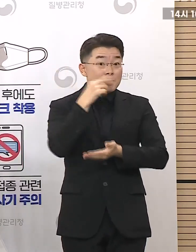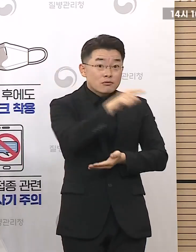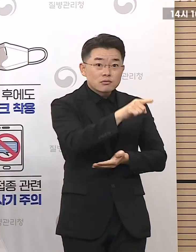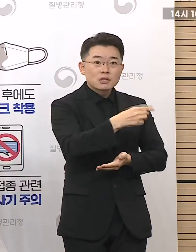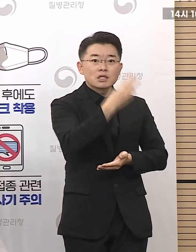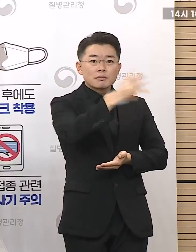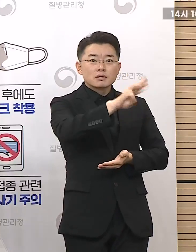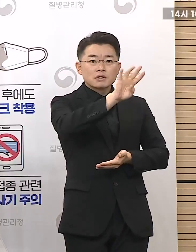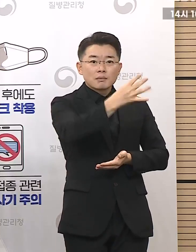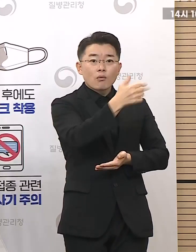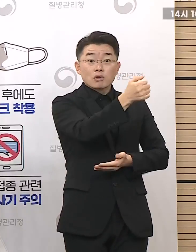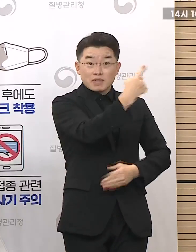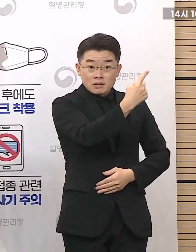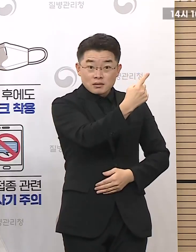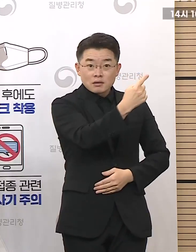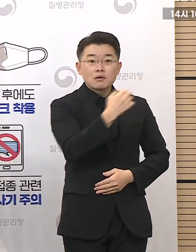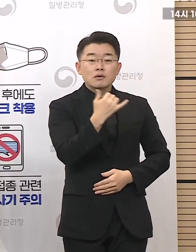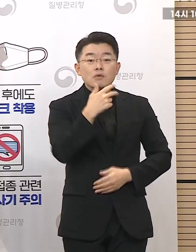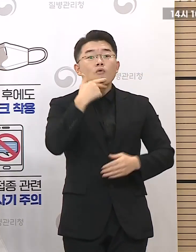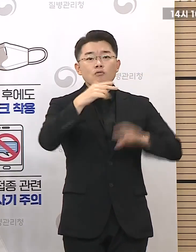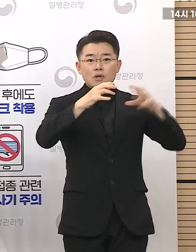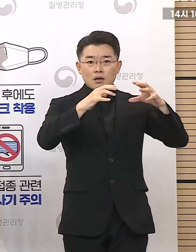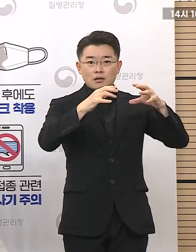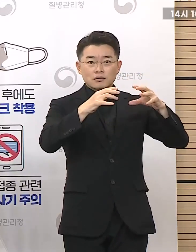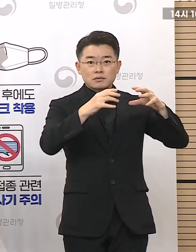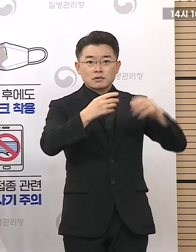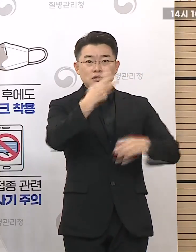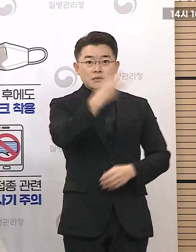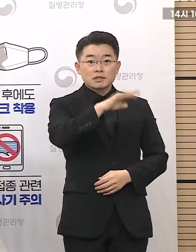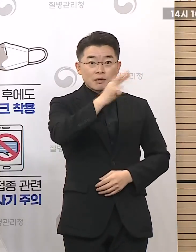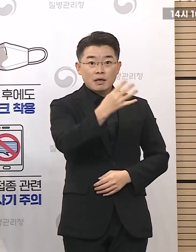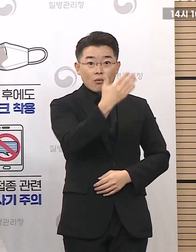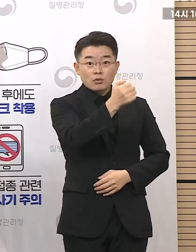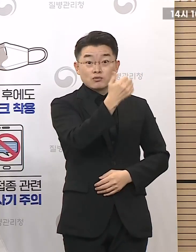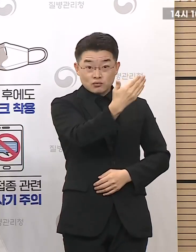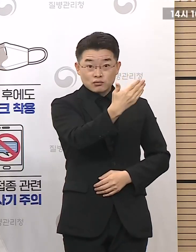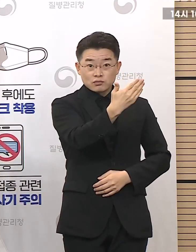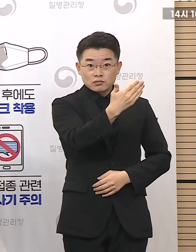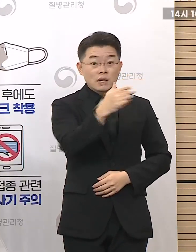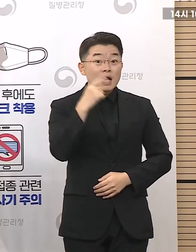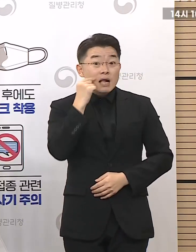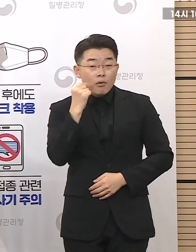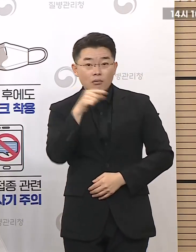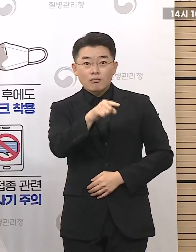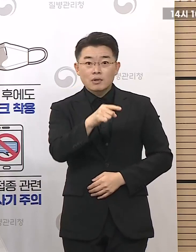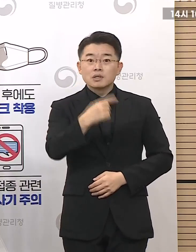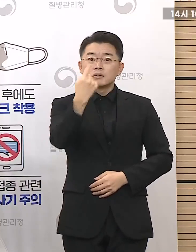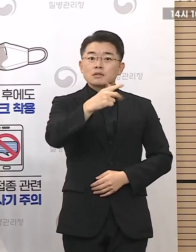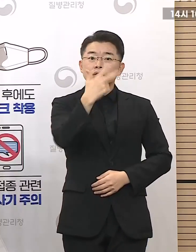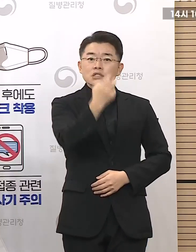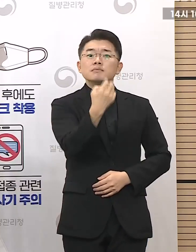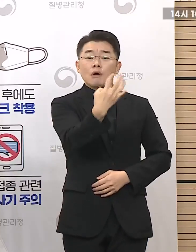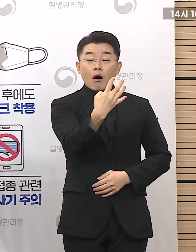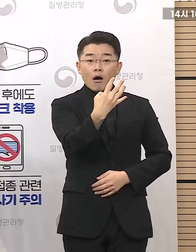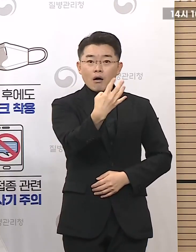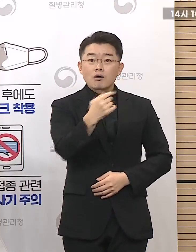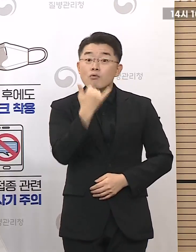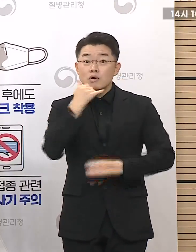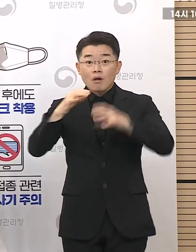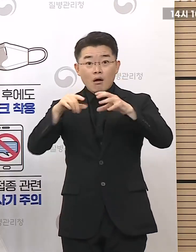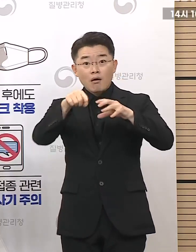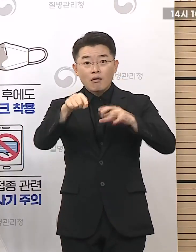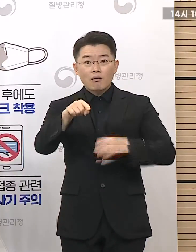미국은 3,450명, 영국은 3,449명, 일본은 1,074명,